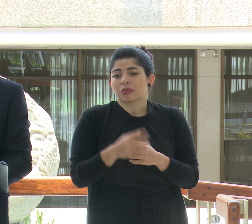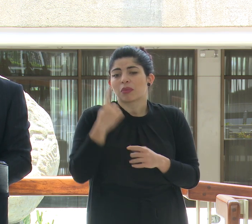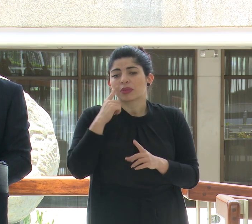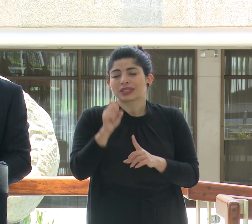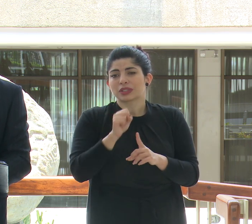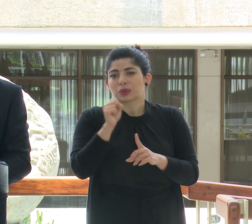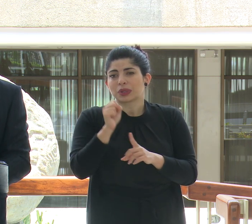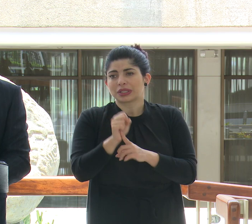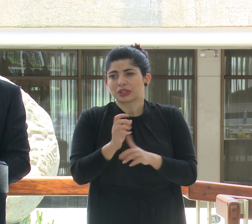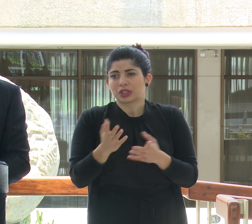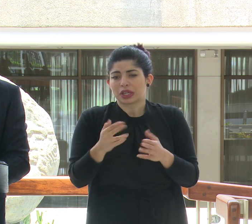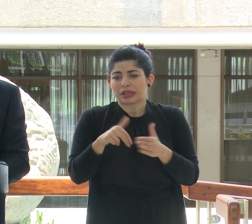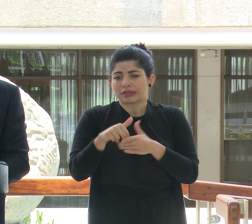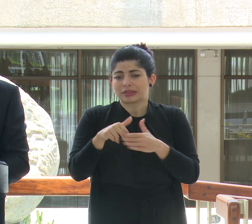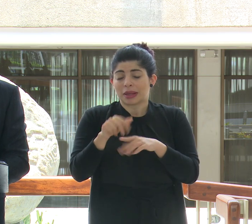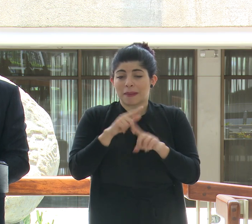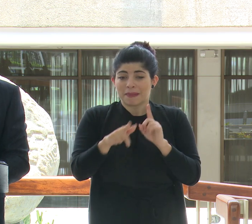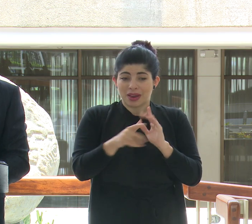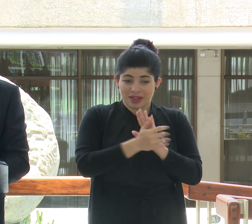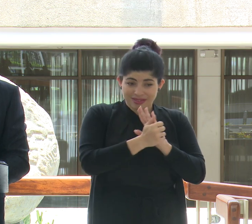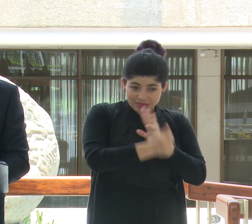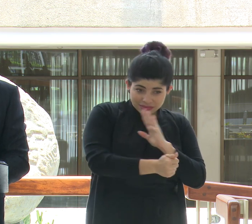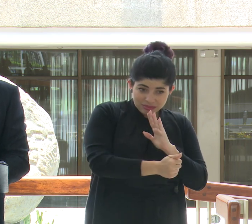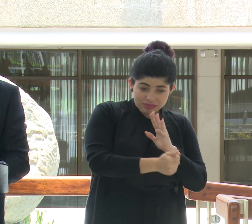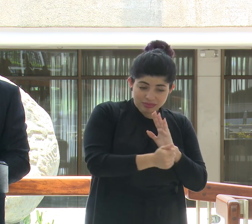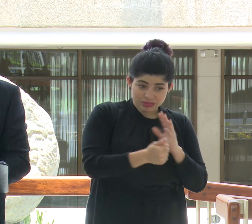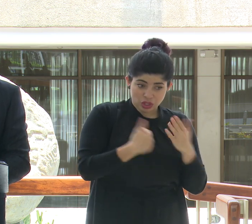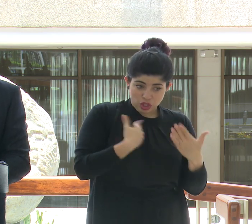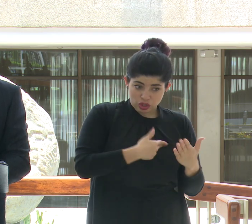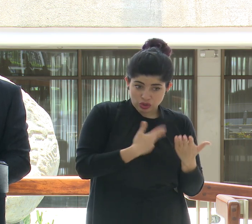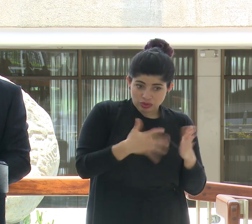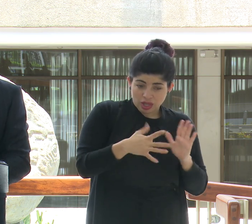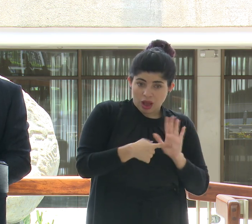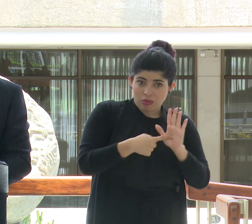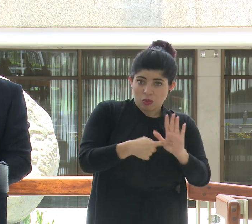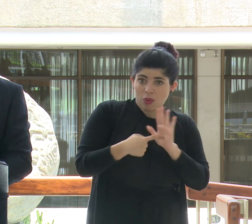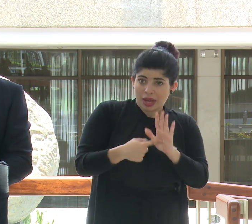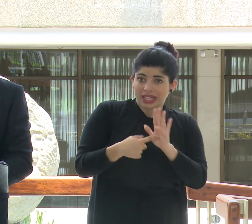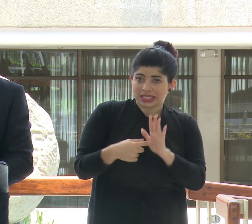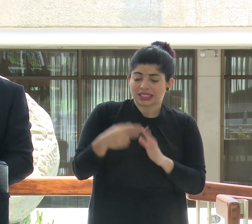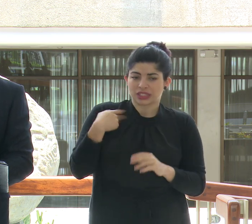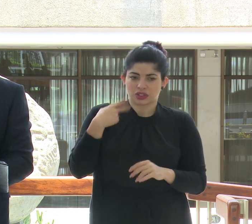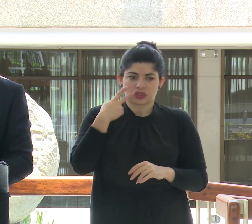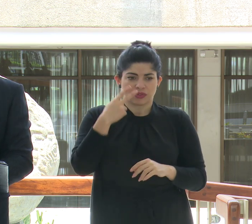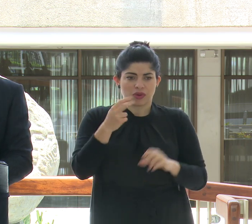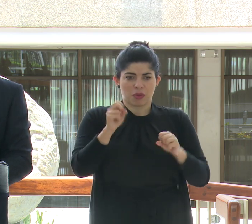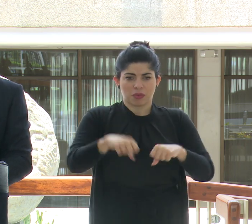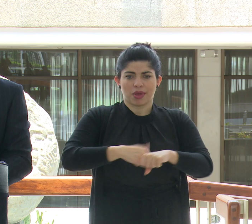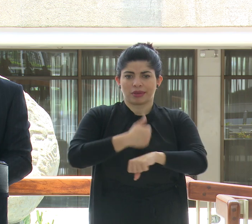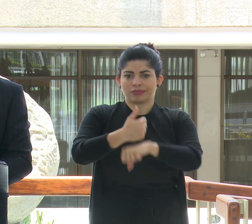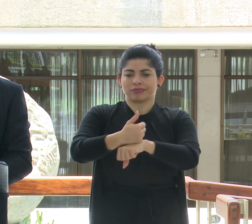circunstanciales. Pero esa capacidad que vamos demostrando, yo la veo materializada,